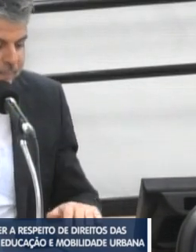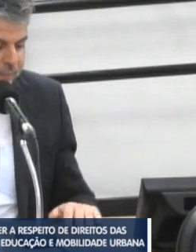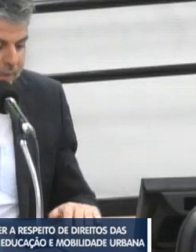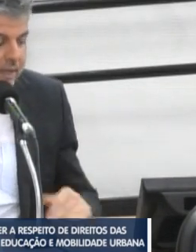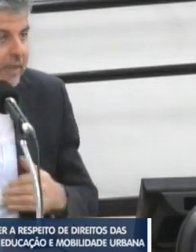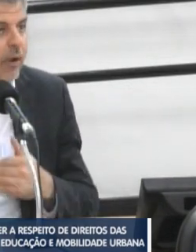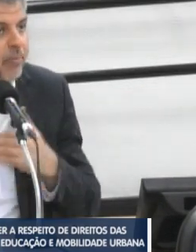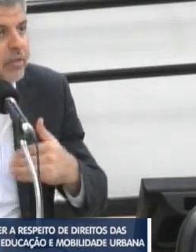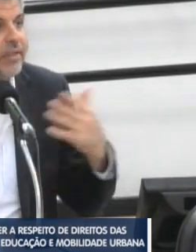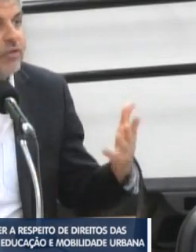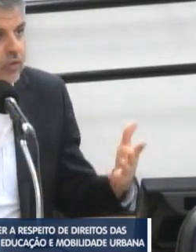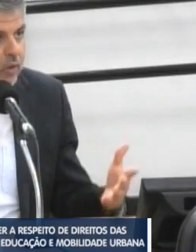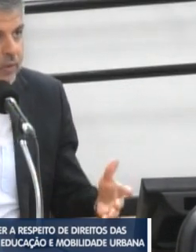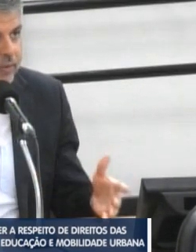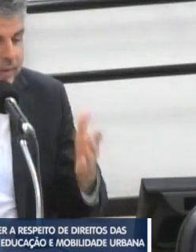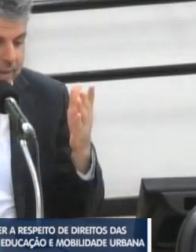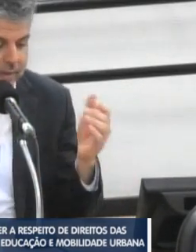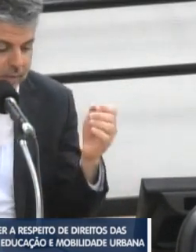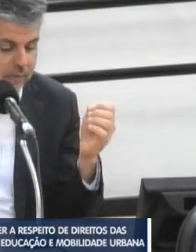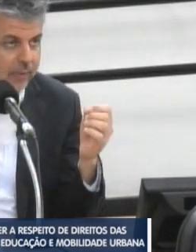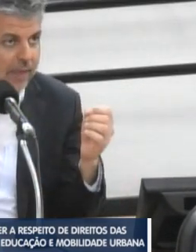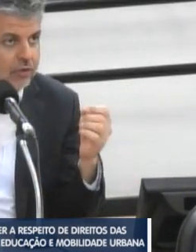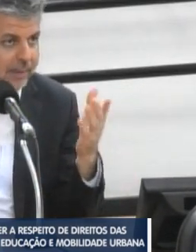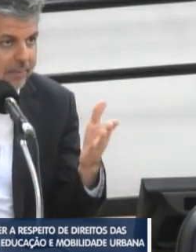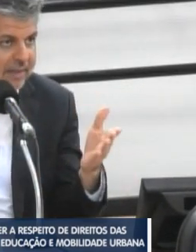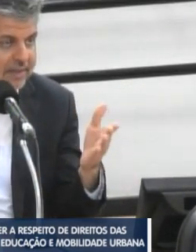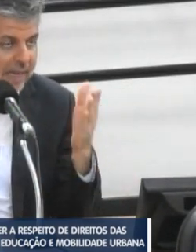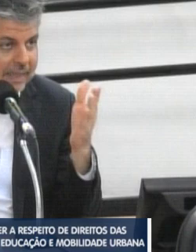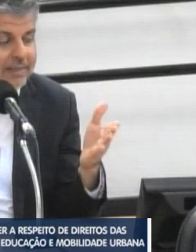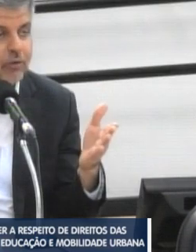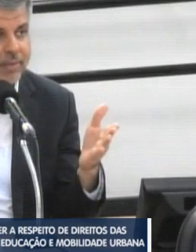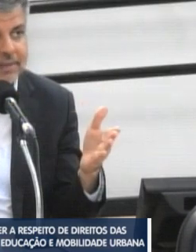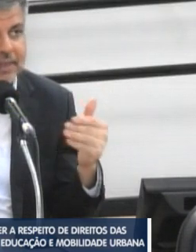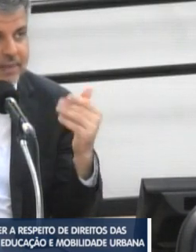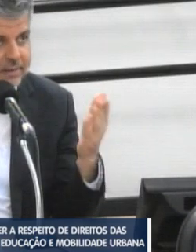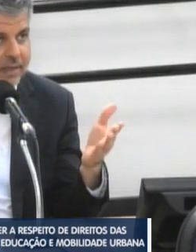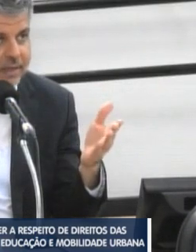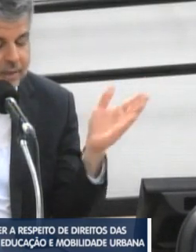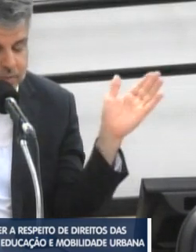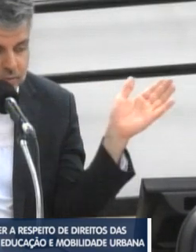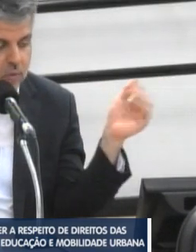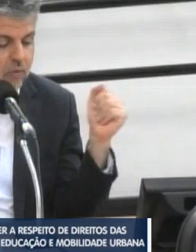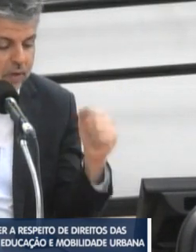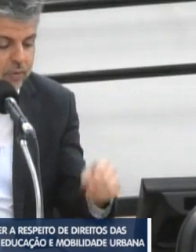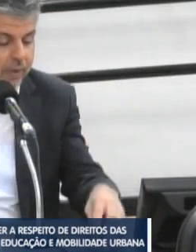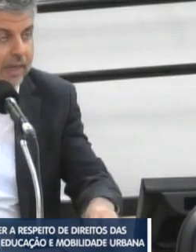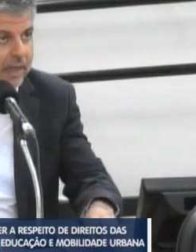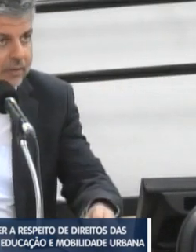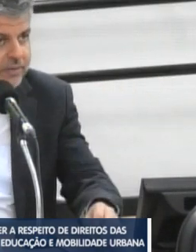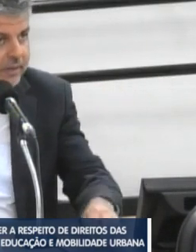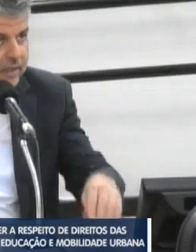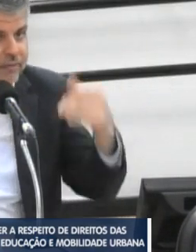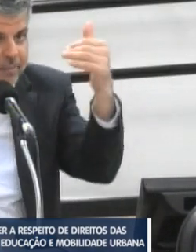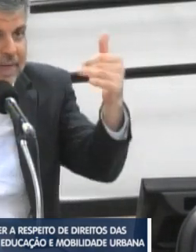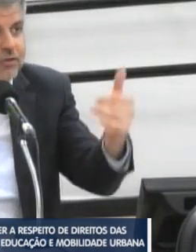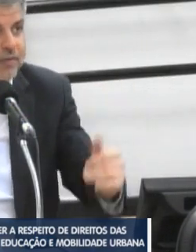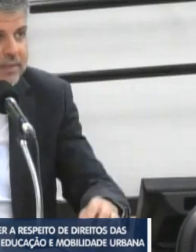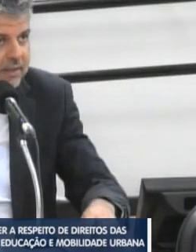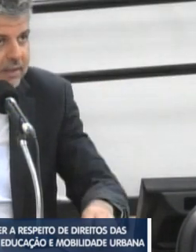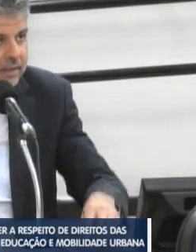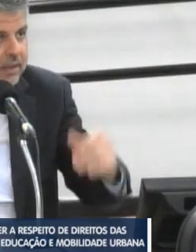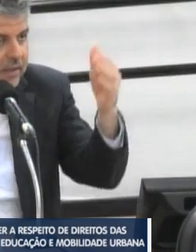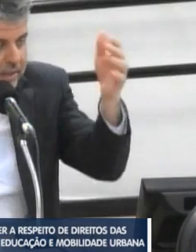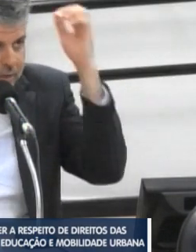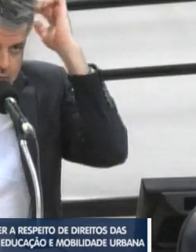é, e é um processo longo. Então eu quero te parabenizar, agradecer a tua presença e concordo com o Renato, acho que você tem que vir mais